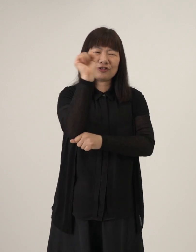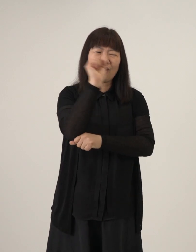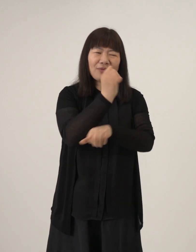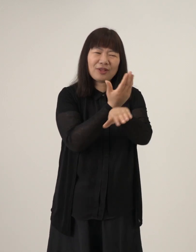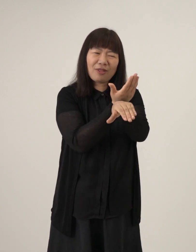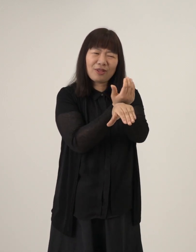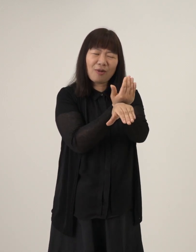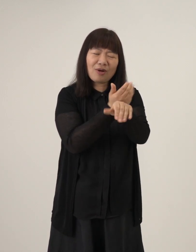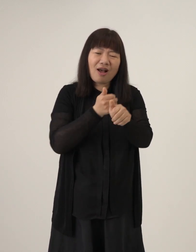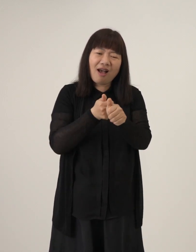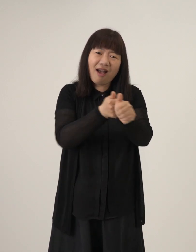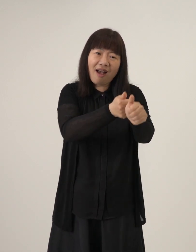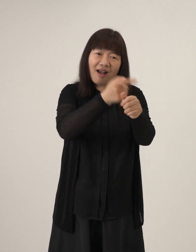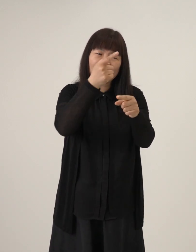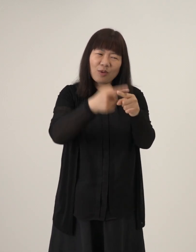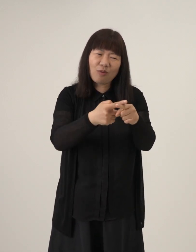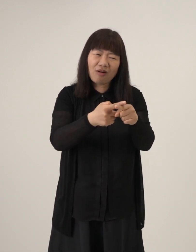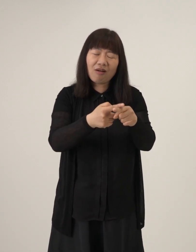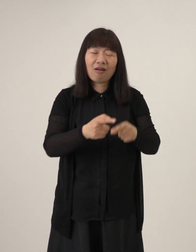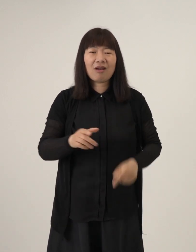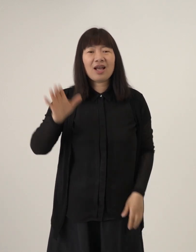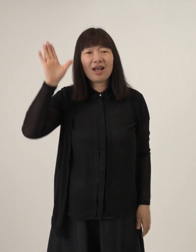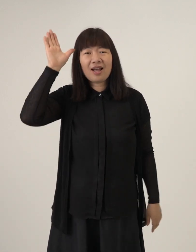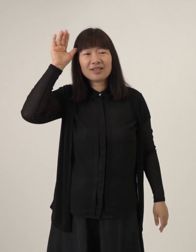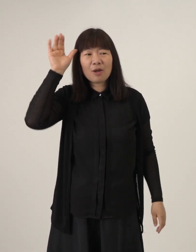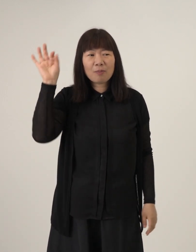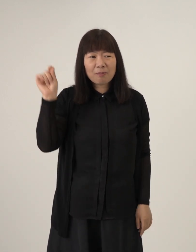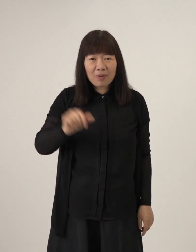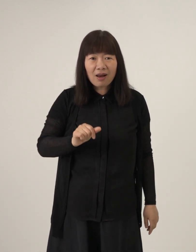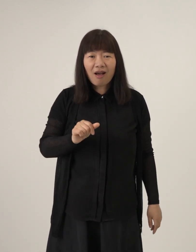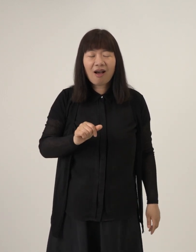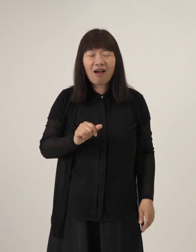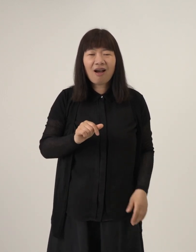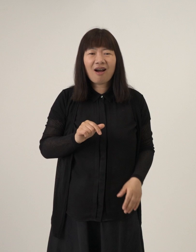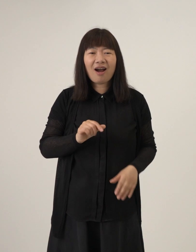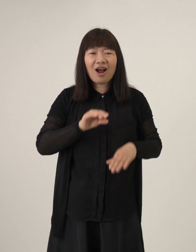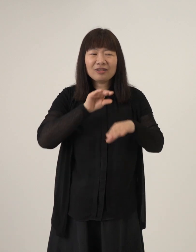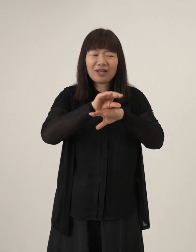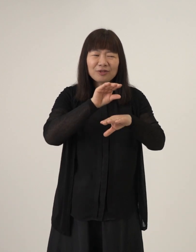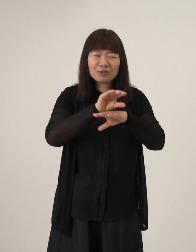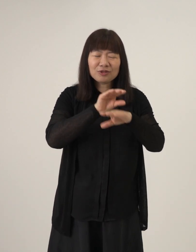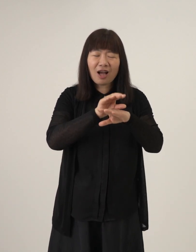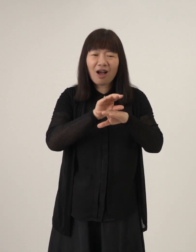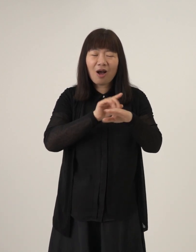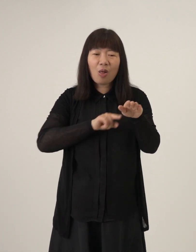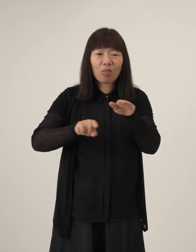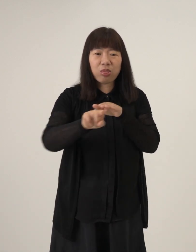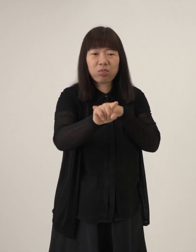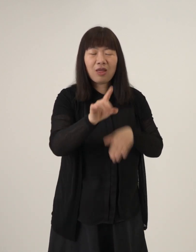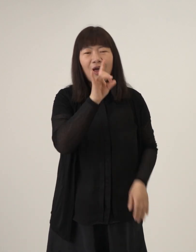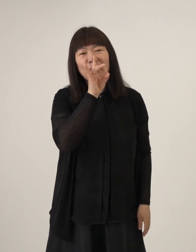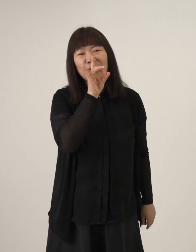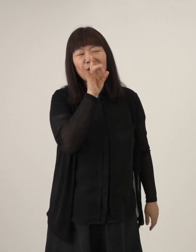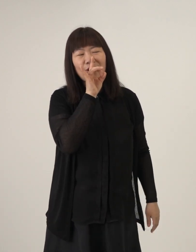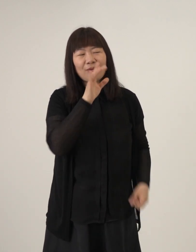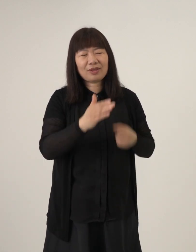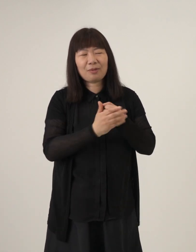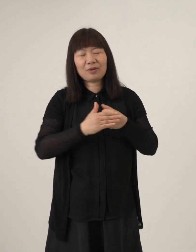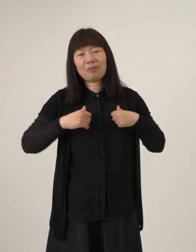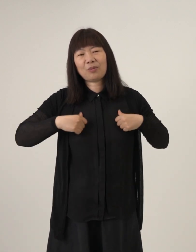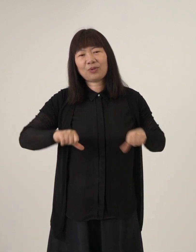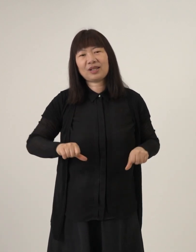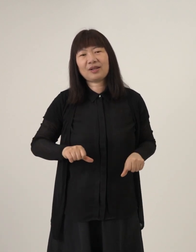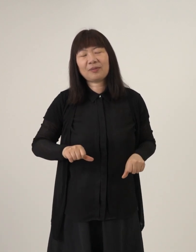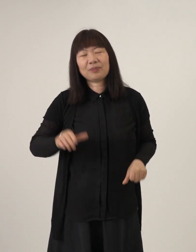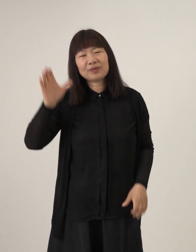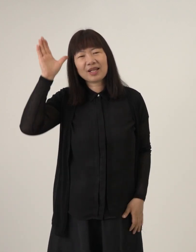트럭을 쫓아가다가 아무리 개가 빠르다 한들 자동차를 어떻게 쫓아가겠어요? 포기를 하고